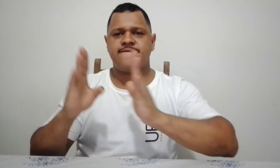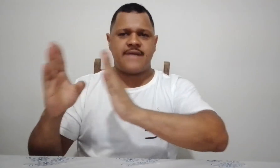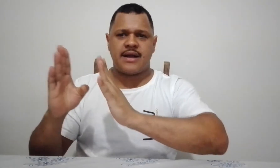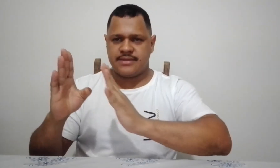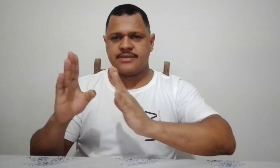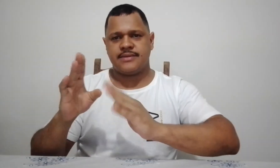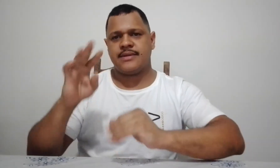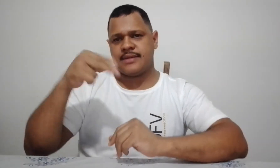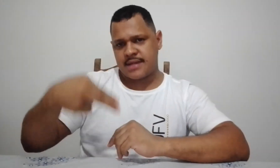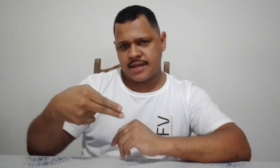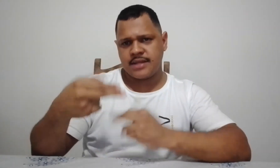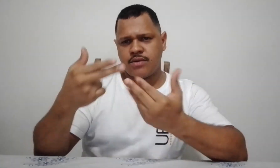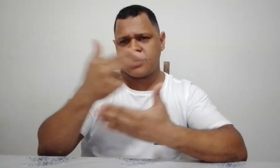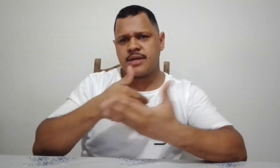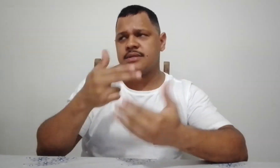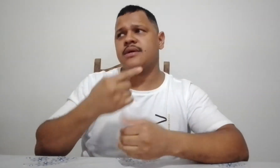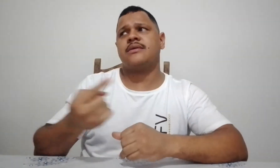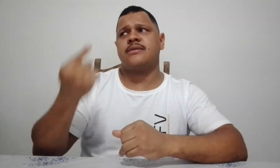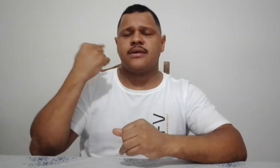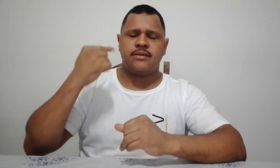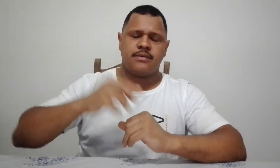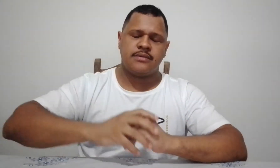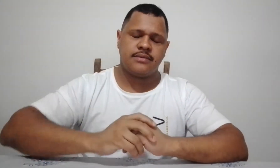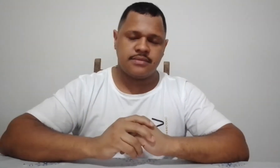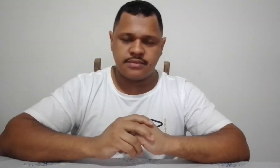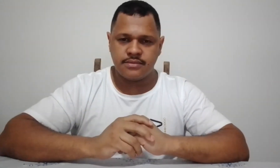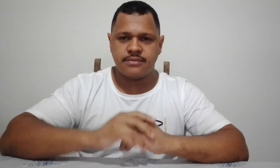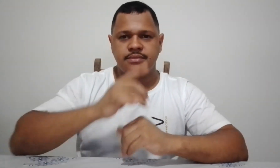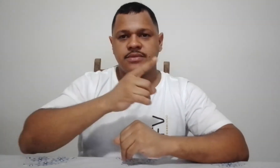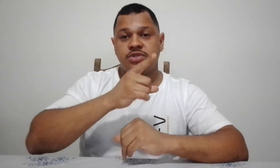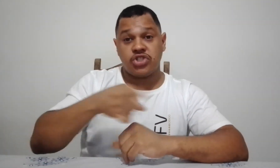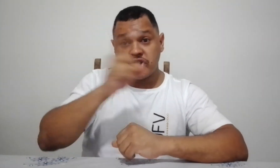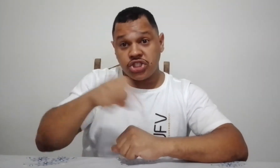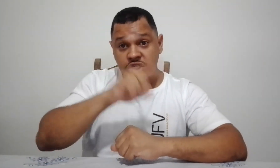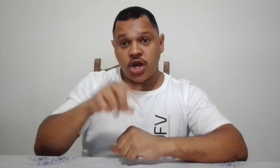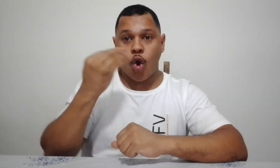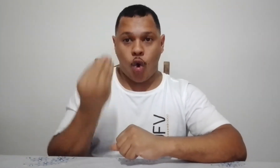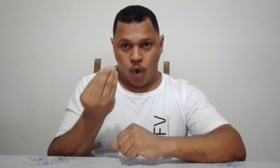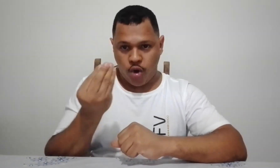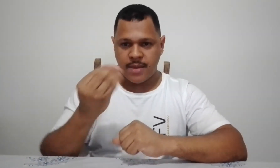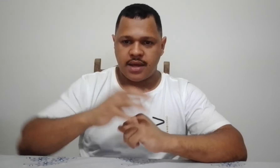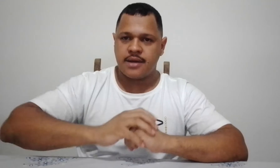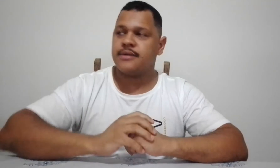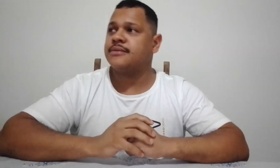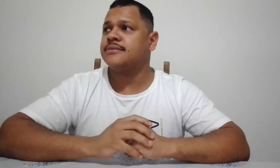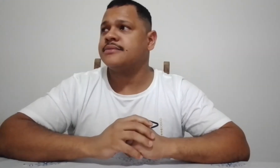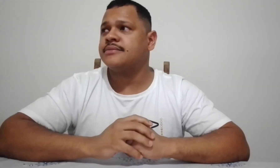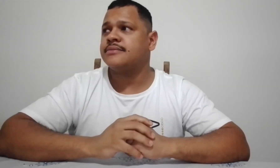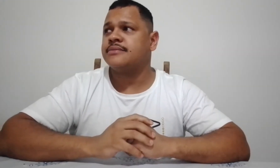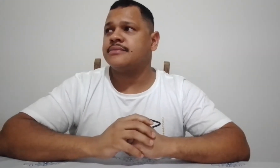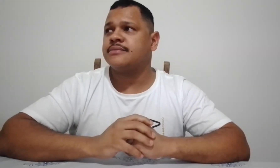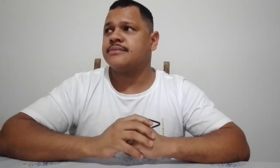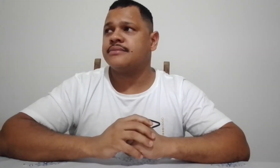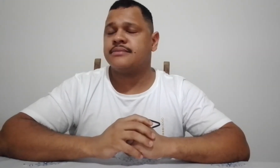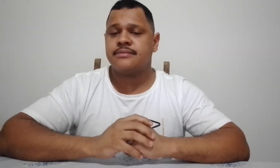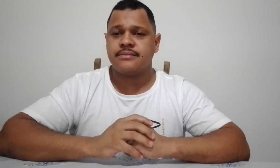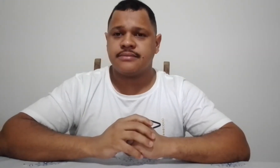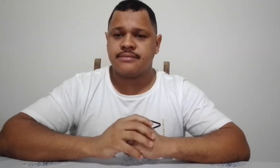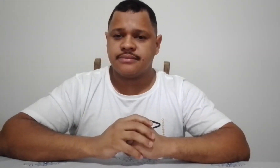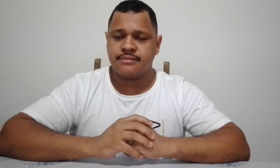anterior, girando em velocidade ômega. Agora, observe o seguinte, por meio de um artifício matemático simples, vou colocar